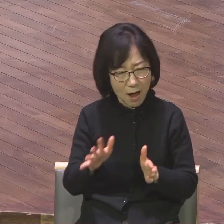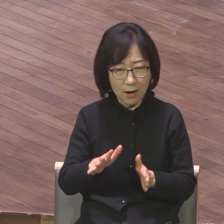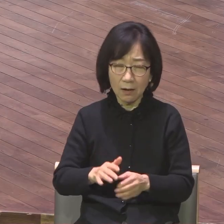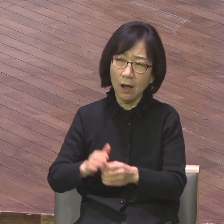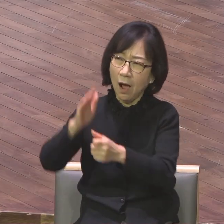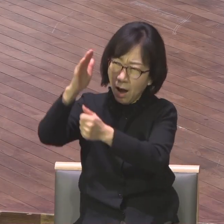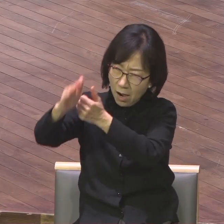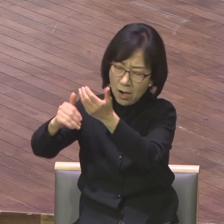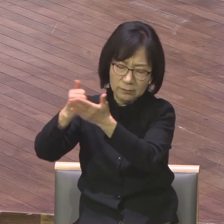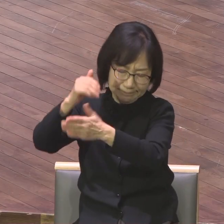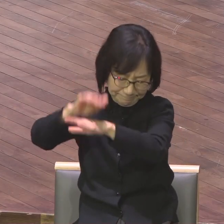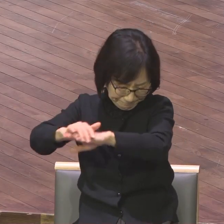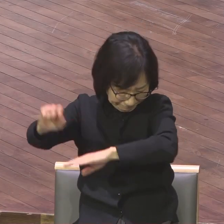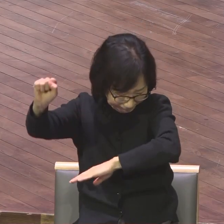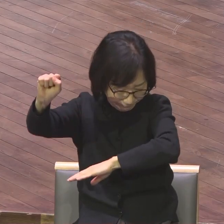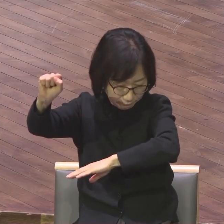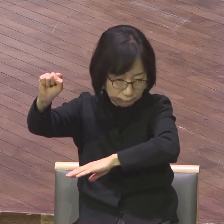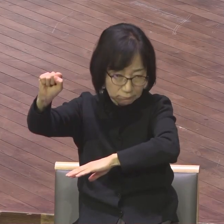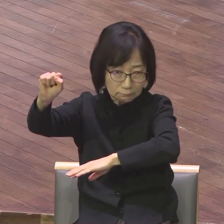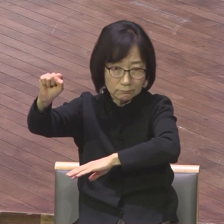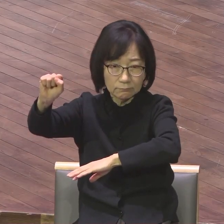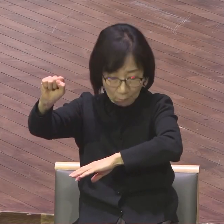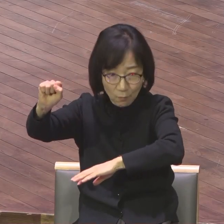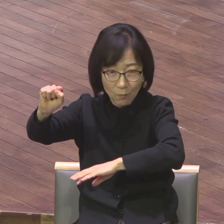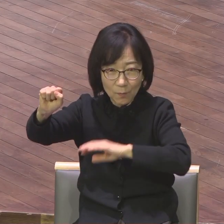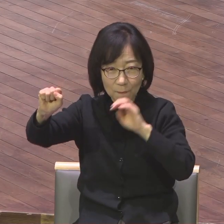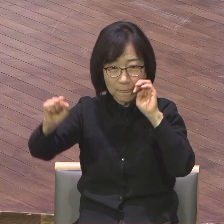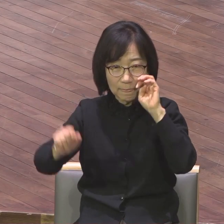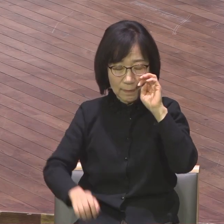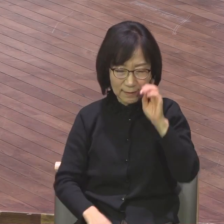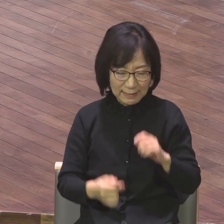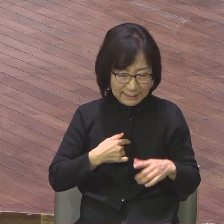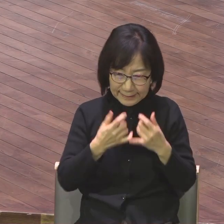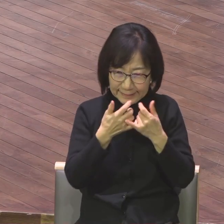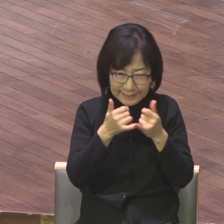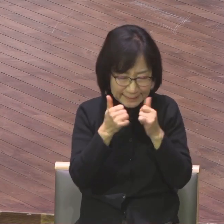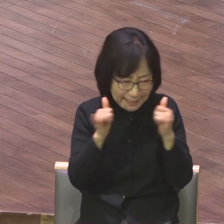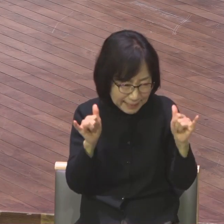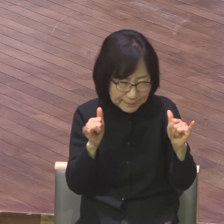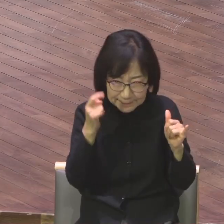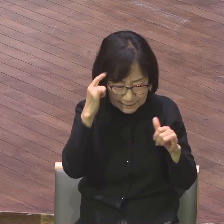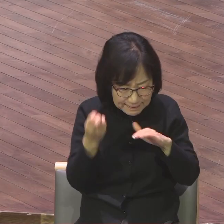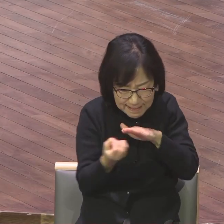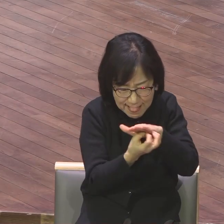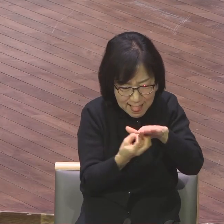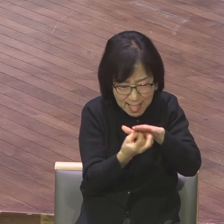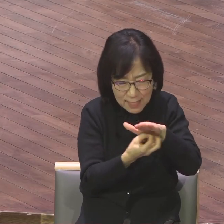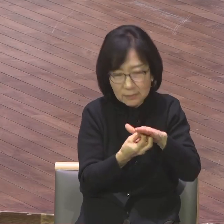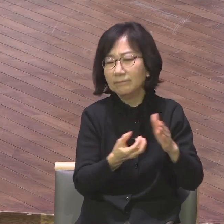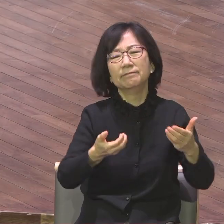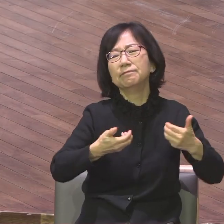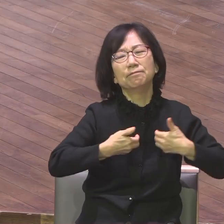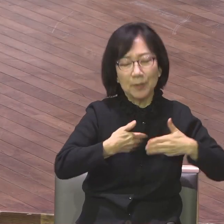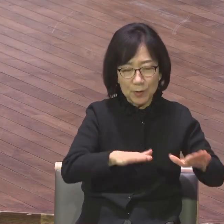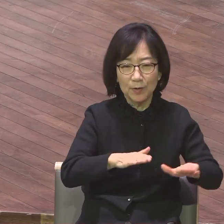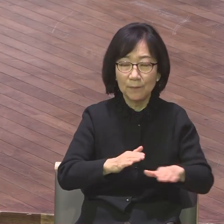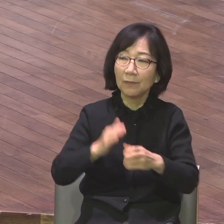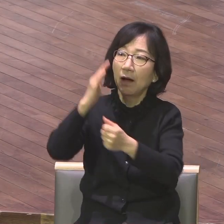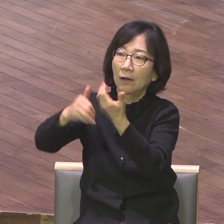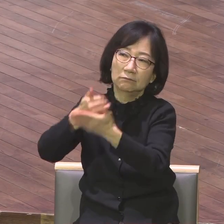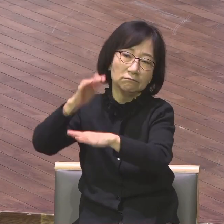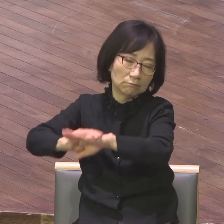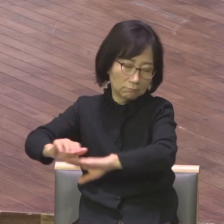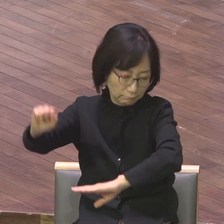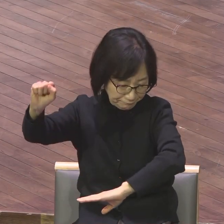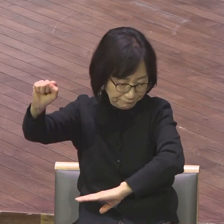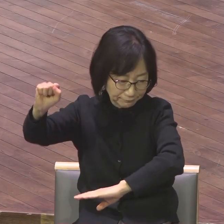높이, 하나님 높여야 높이는 거예요. 인본주의 써봐야 그 아무 소용없는 처참한 유치장이죠.